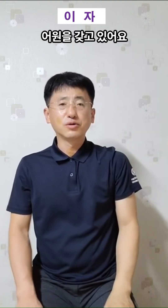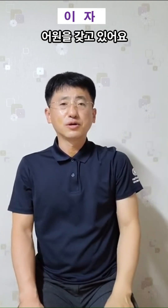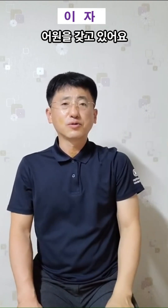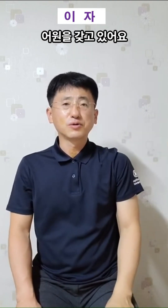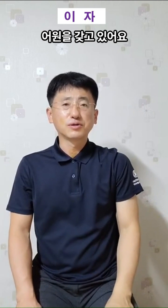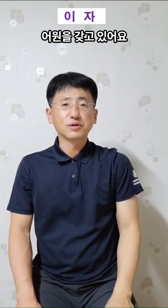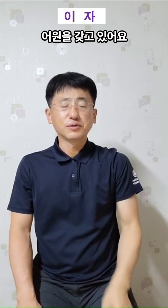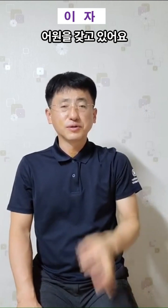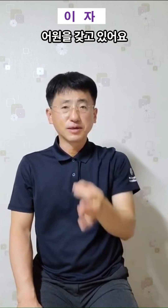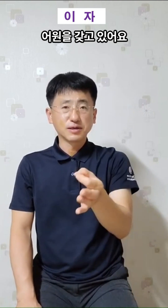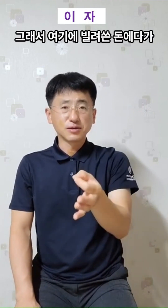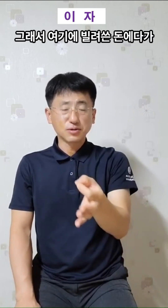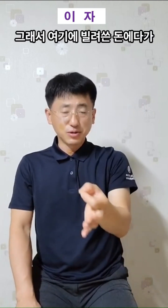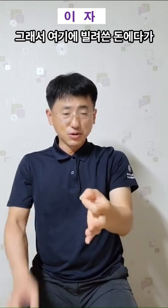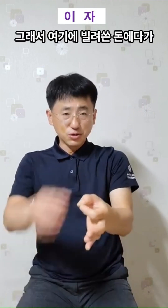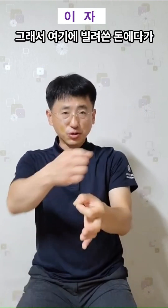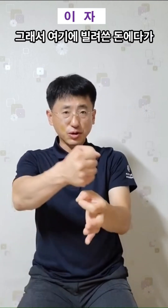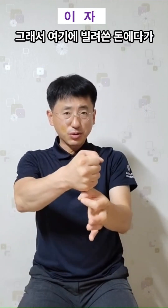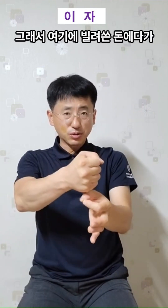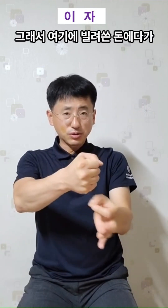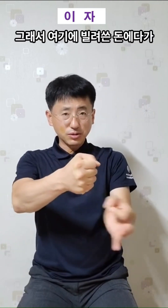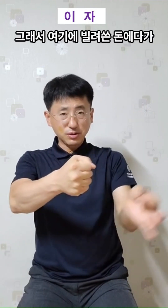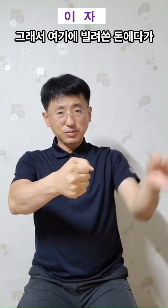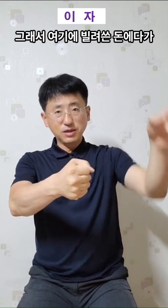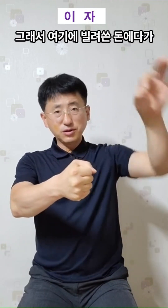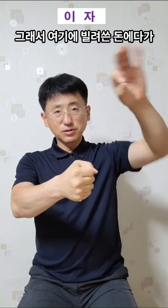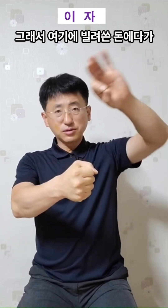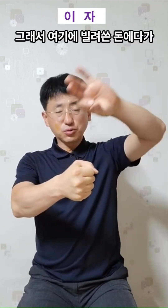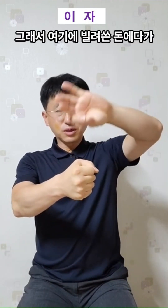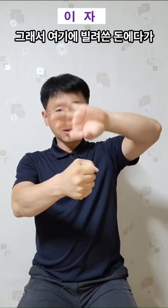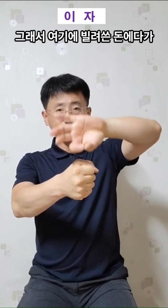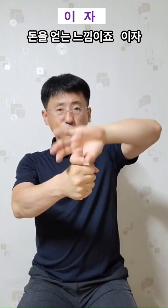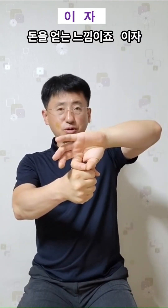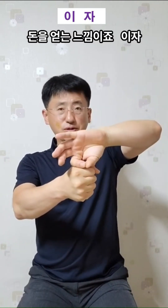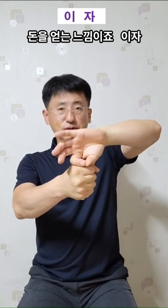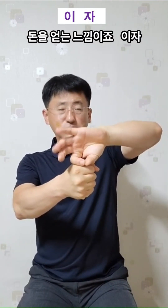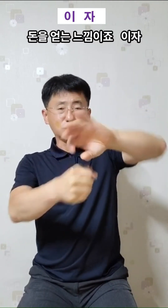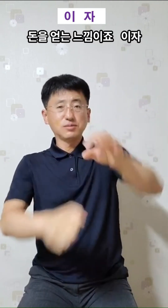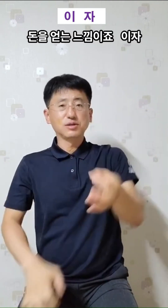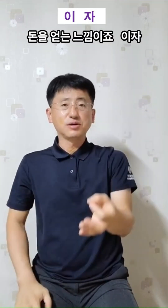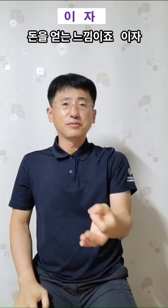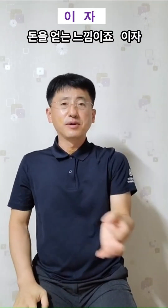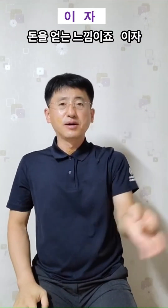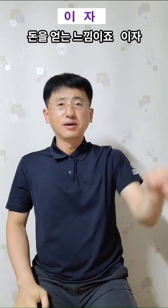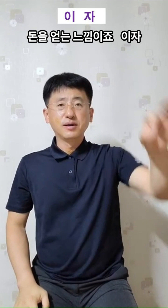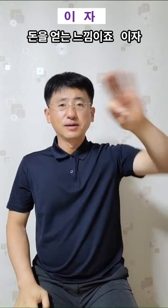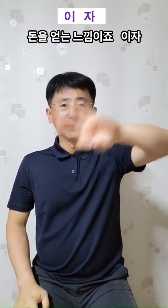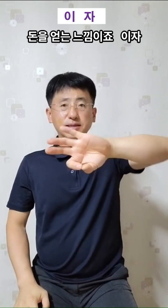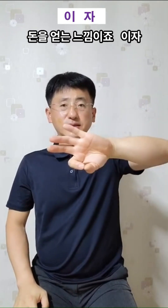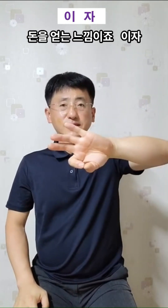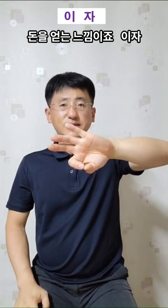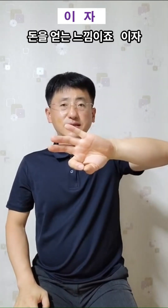어원을 갖고 있어요. 그래서 여기에 빌려 쓴 돈에다가 돈을 얻는 느낌이죠. 이자.